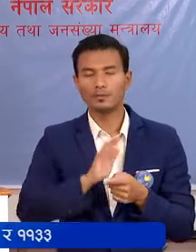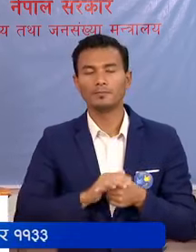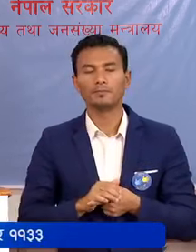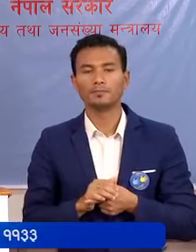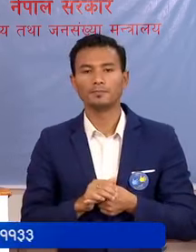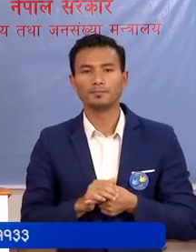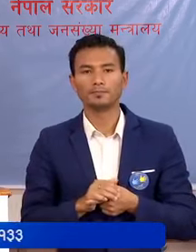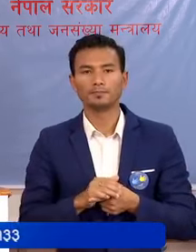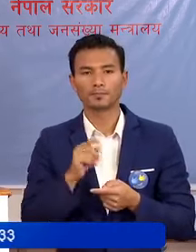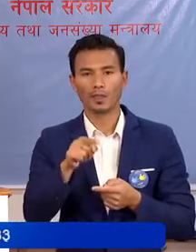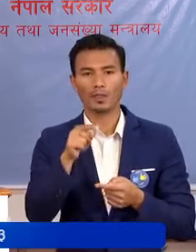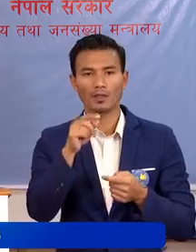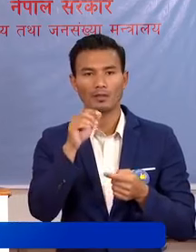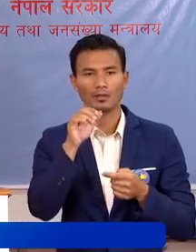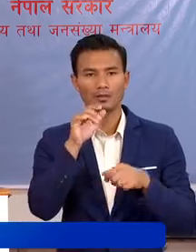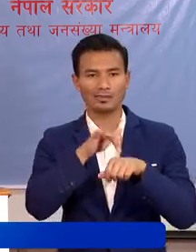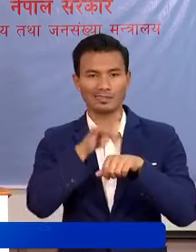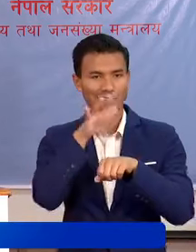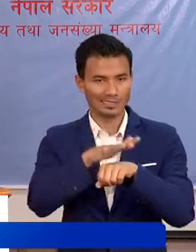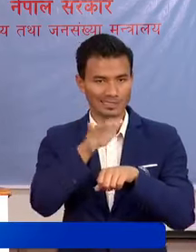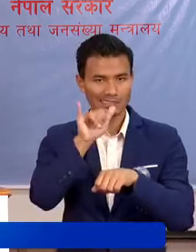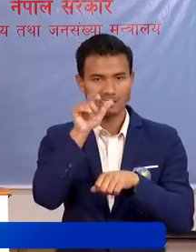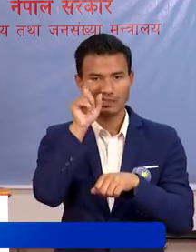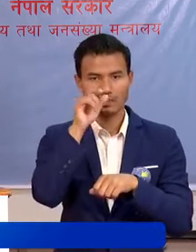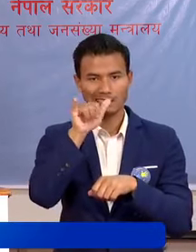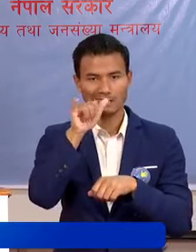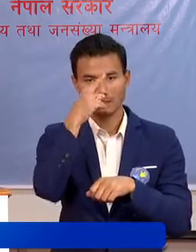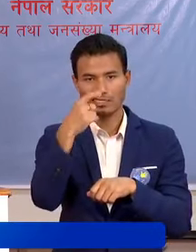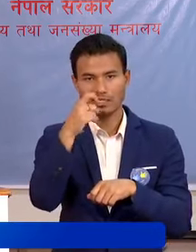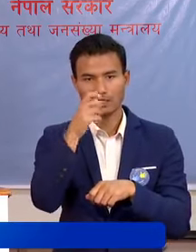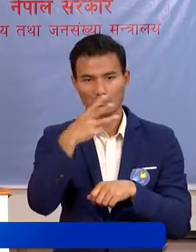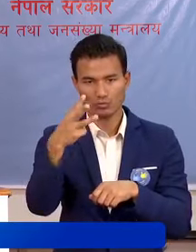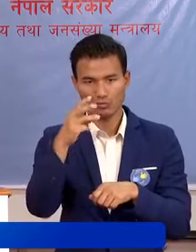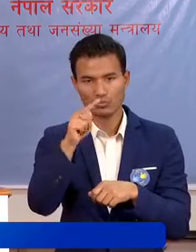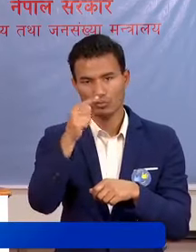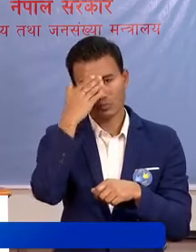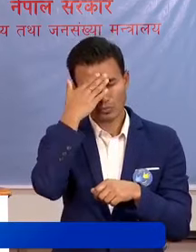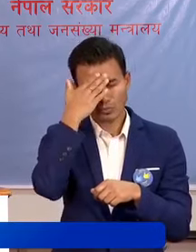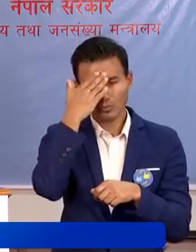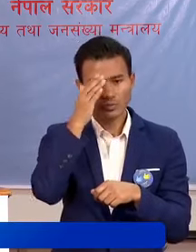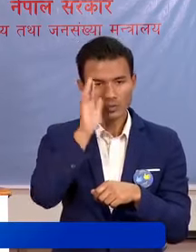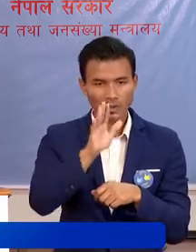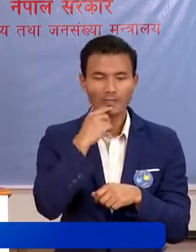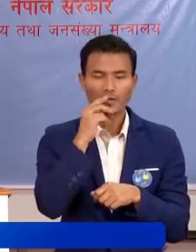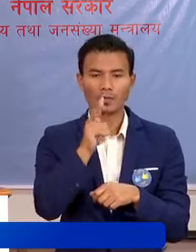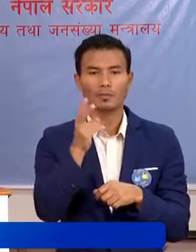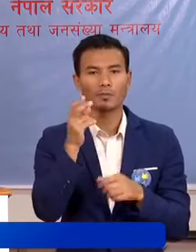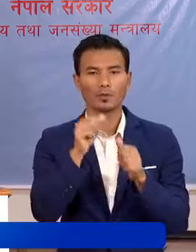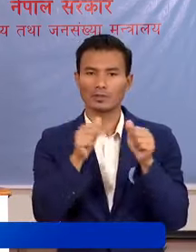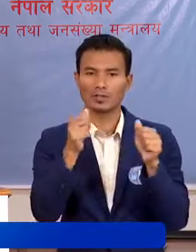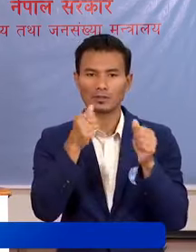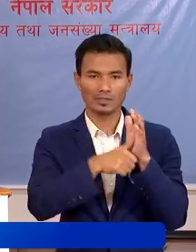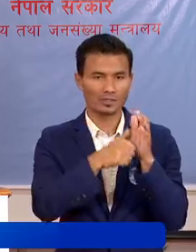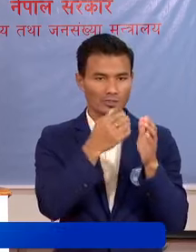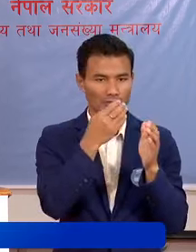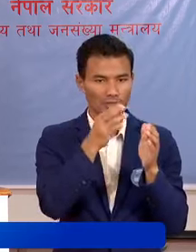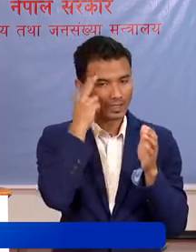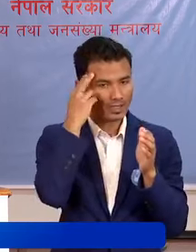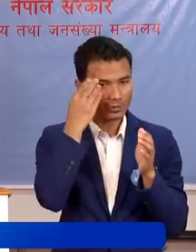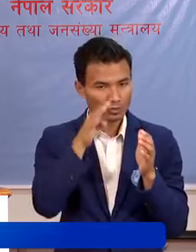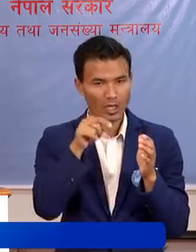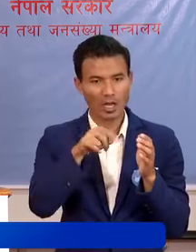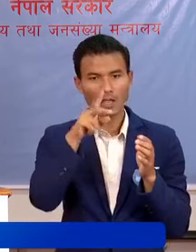समलाई जब जब डेंगे को कुरा आउंँचा सबले प्लेटलेट बनेर सोद्न होंचा सबले कंड़ होंचा अहीले चाहें एती विला क्ये कुरा बढ़े बने